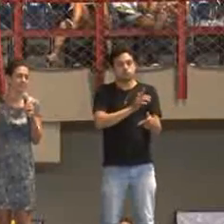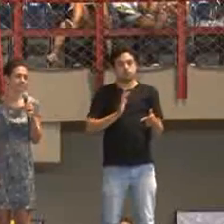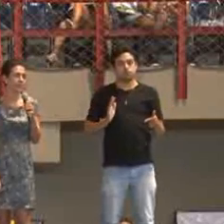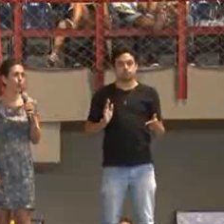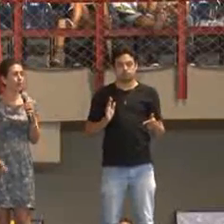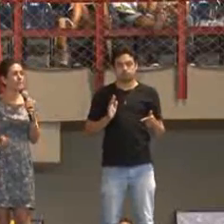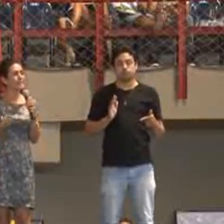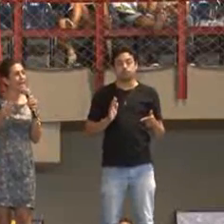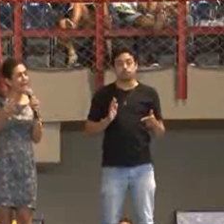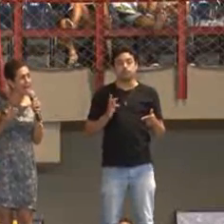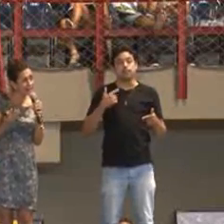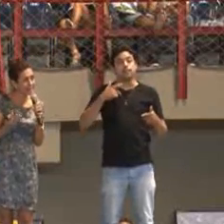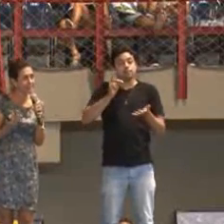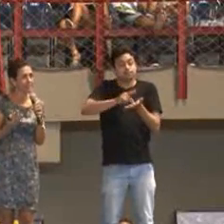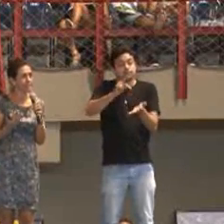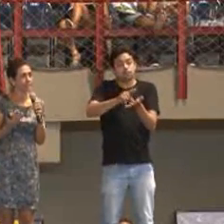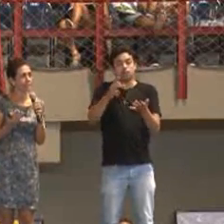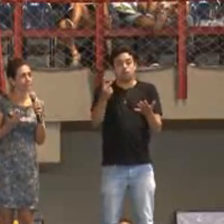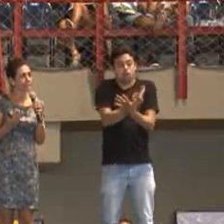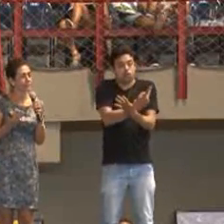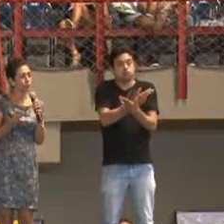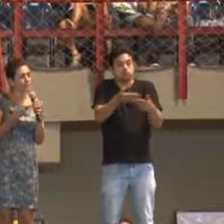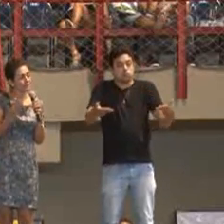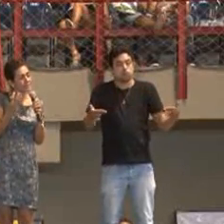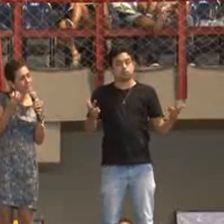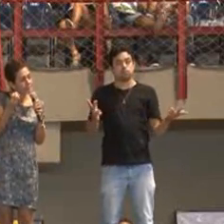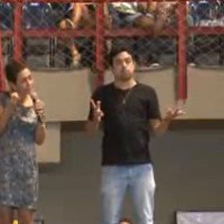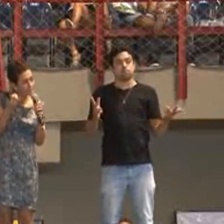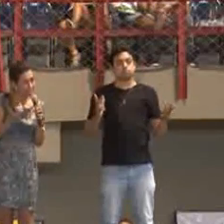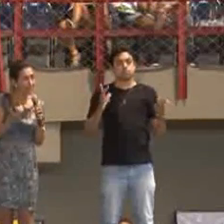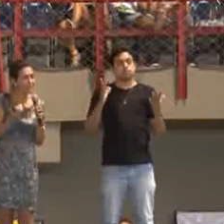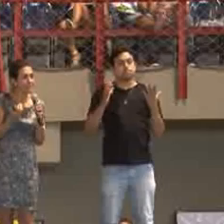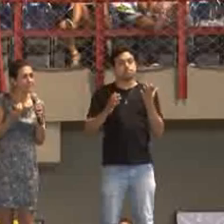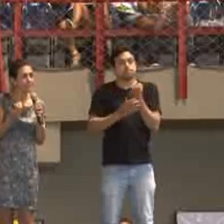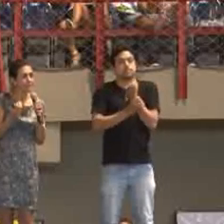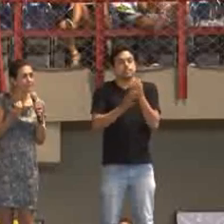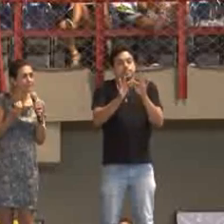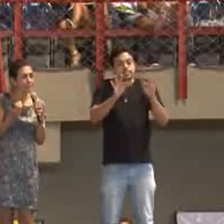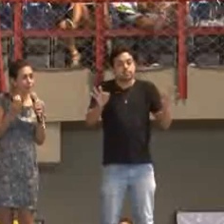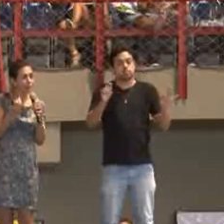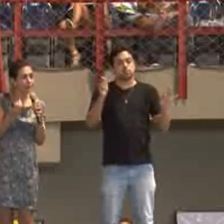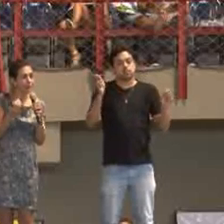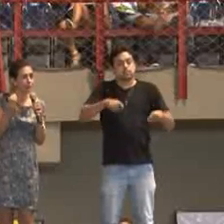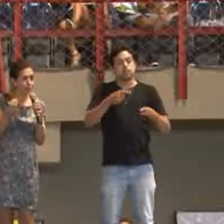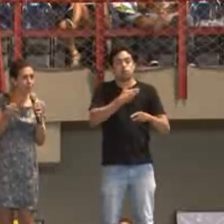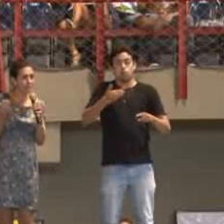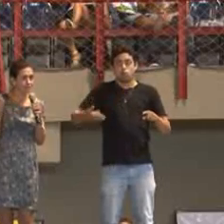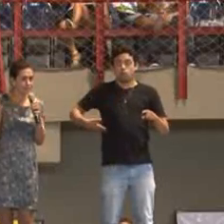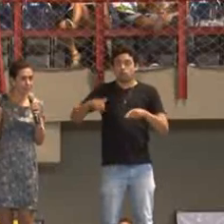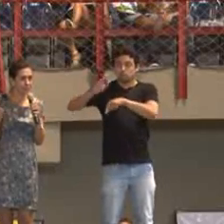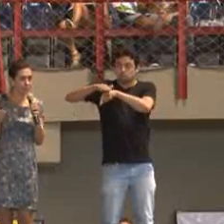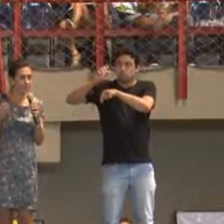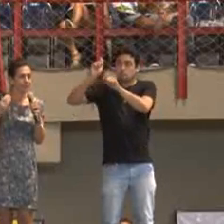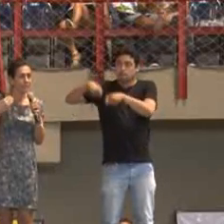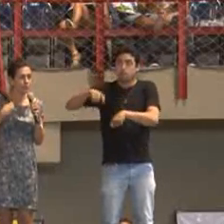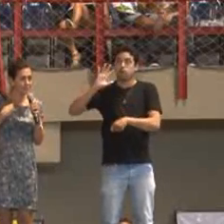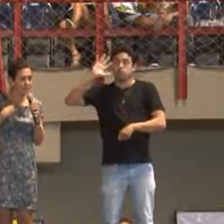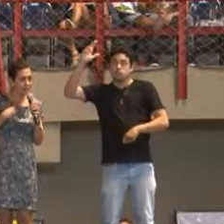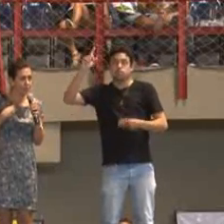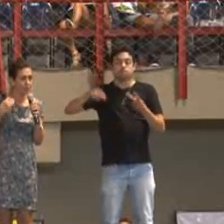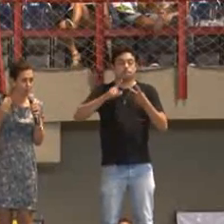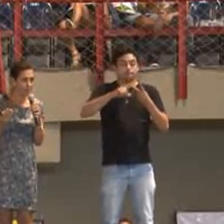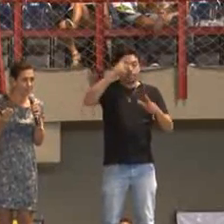Aplicáveis. Coisas reais. Coisas simples. Que o governo possa desenvolver.